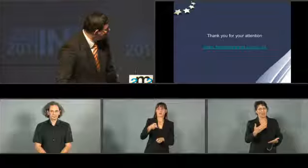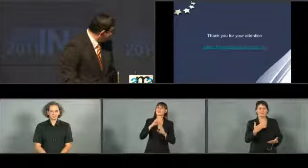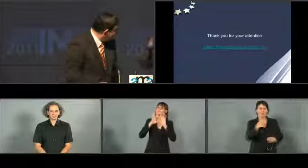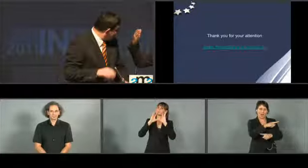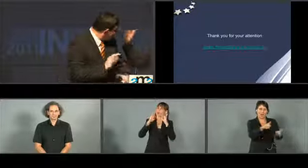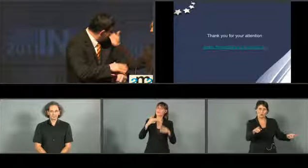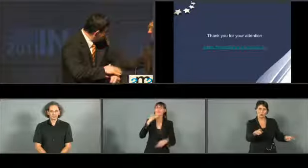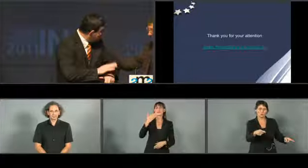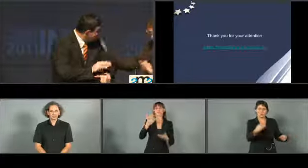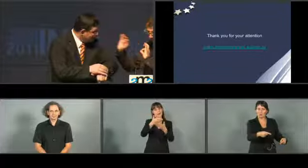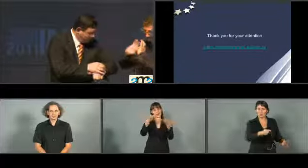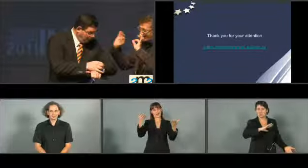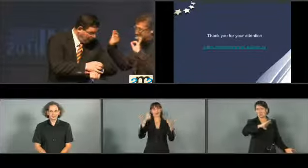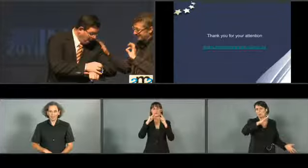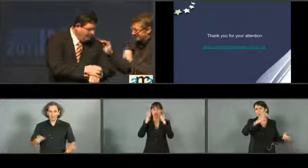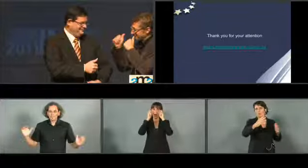écouté.